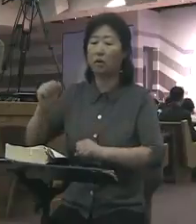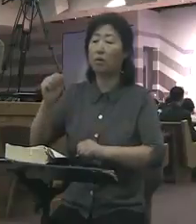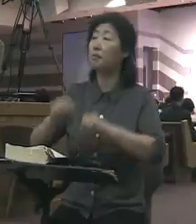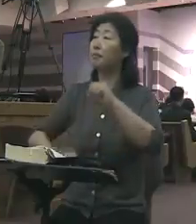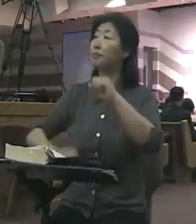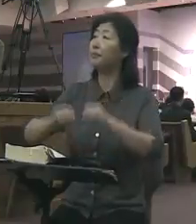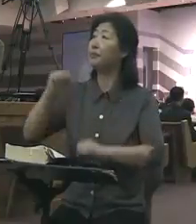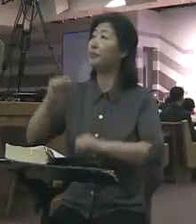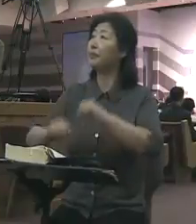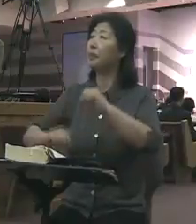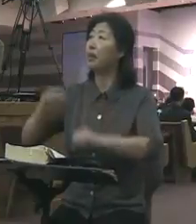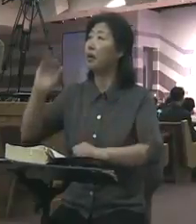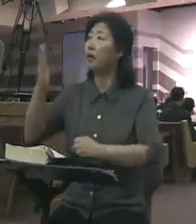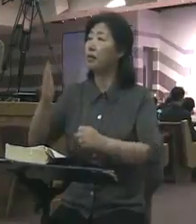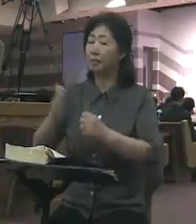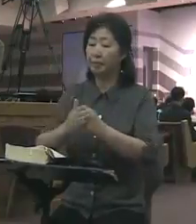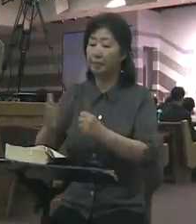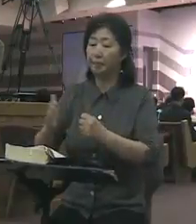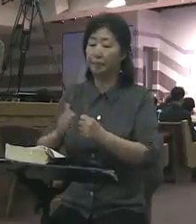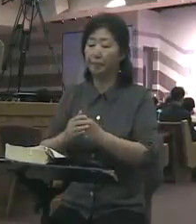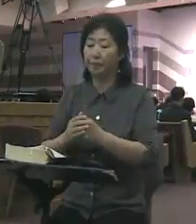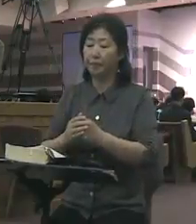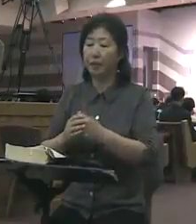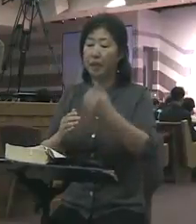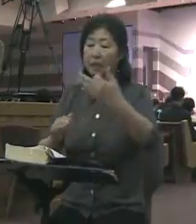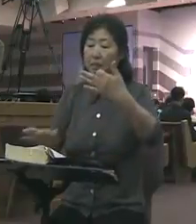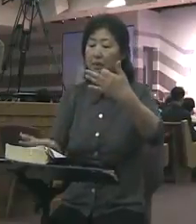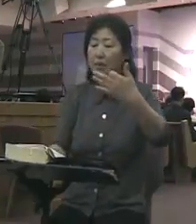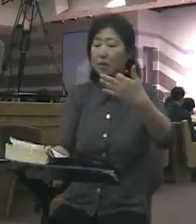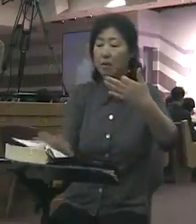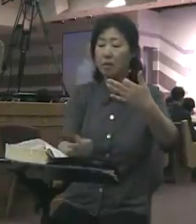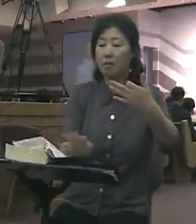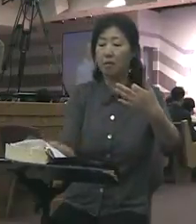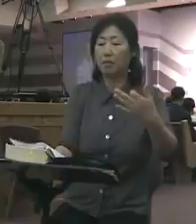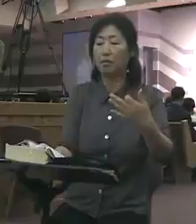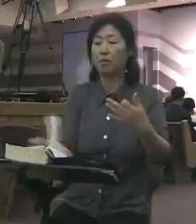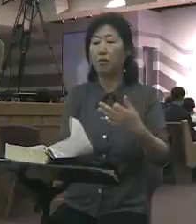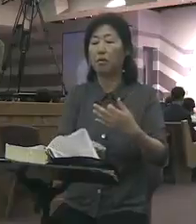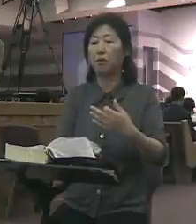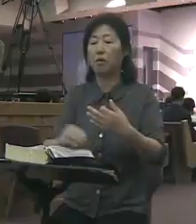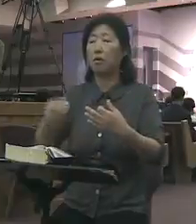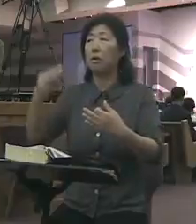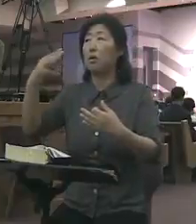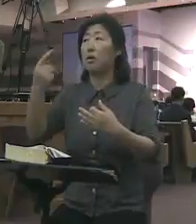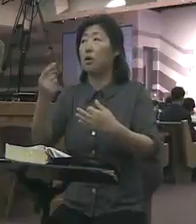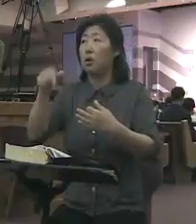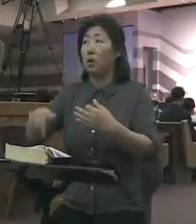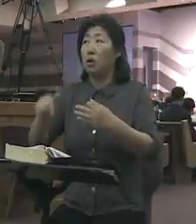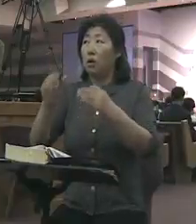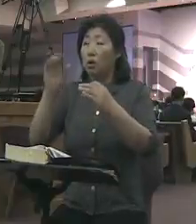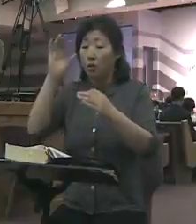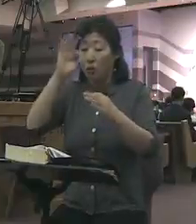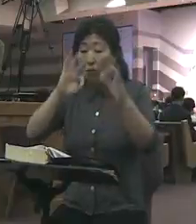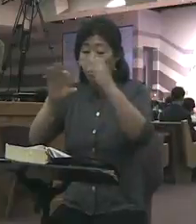주에 볼 14장을 보아도 골육인 롯을 구하기 위하여 목숨을 걸고 나가서 싸우는 아브라함의